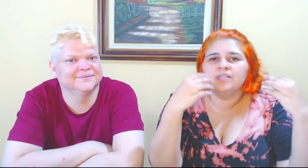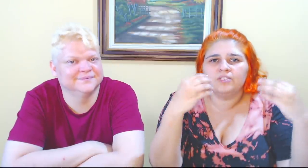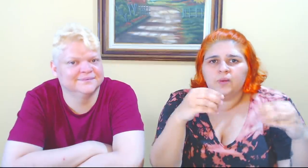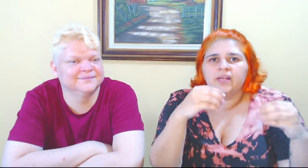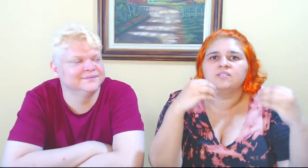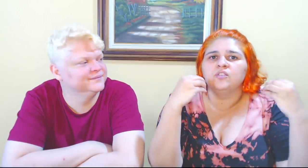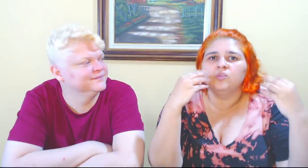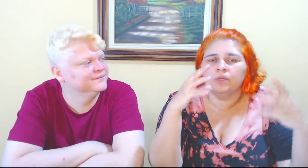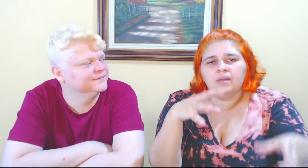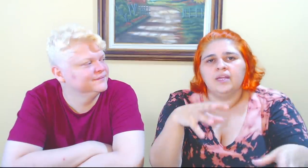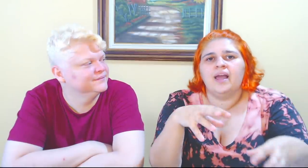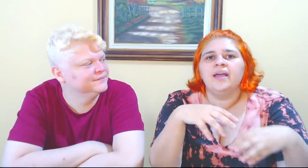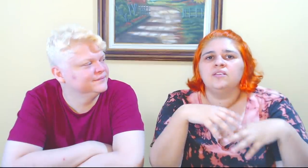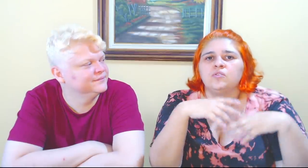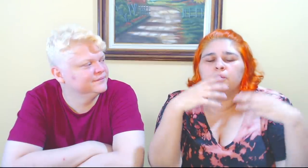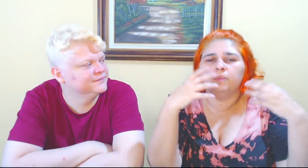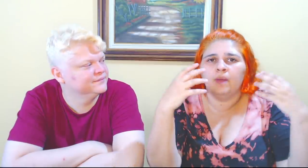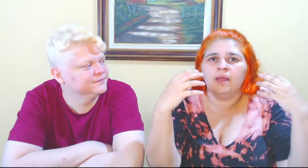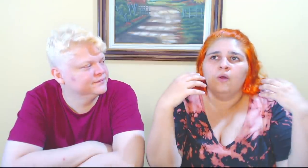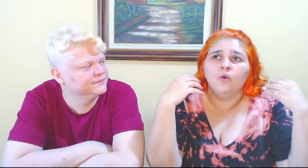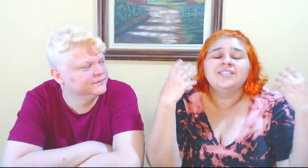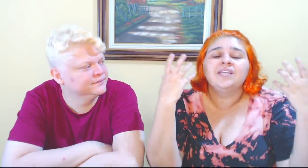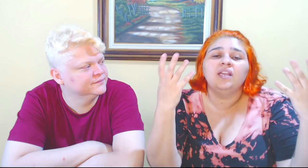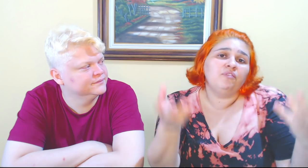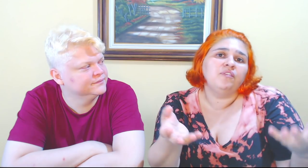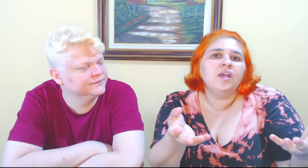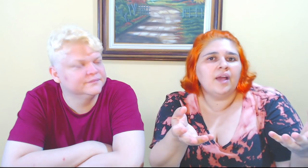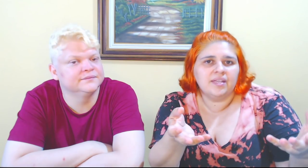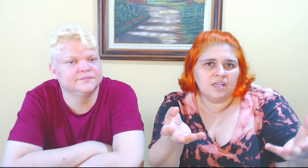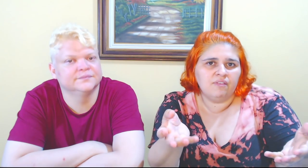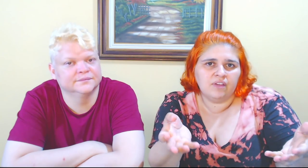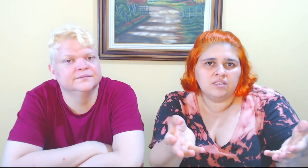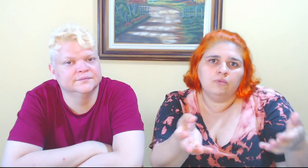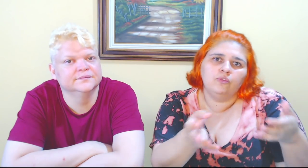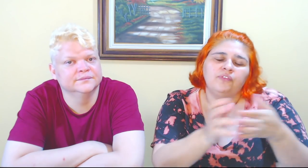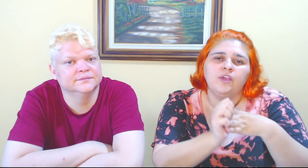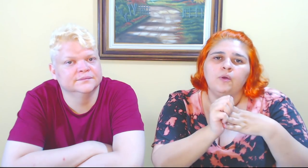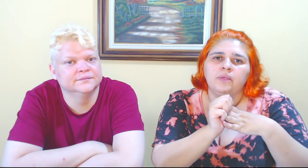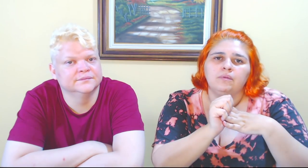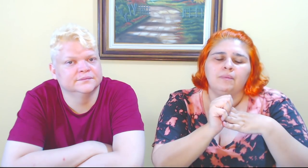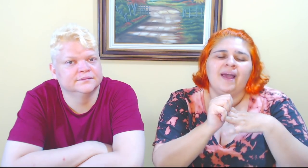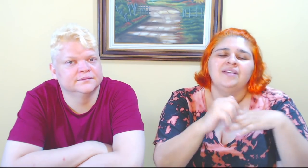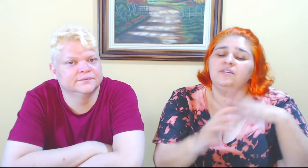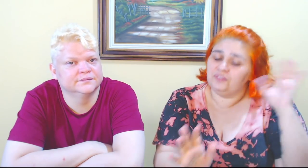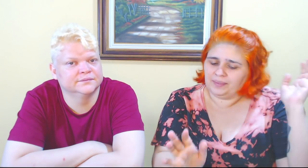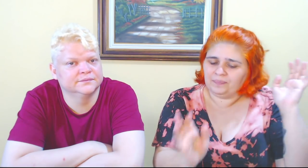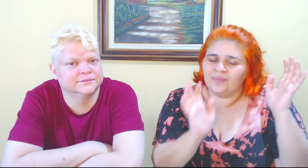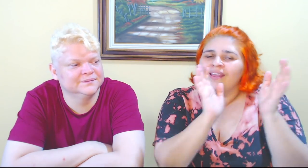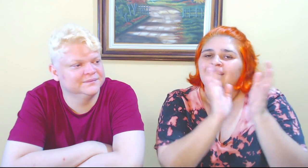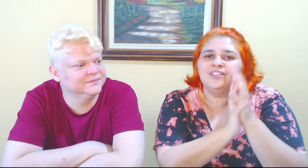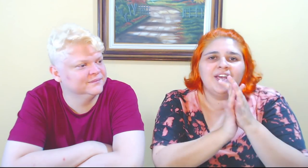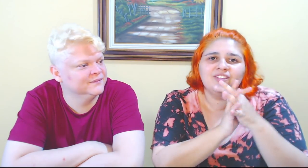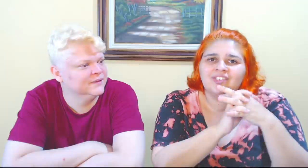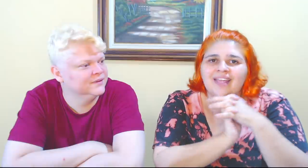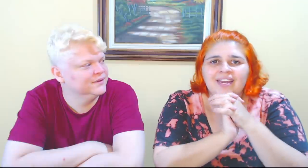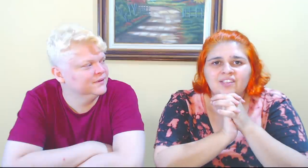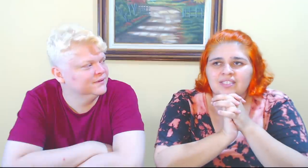explicações Muito legais Sobre o que significa Essa reversão do filme E tudo mais Enfim Gente Tenet assim